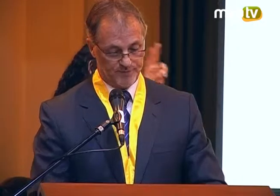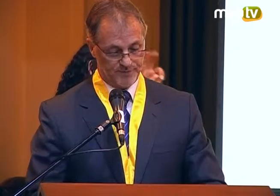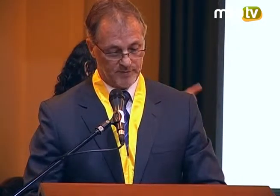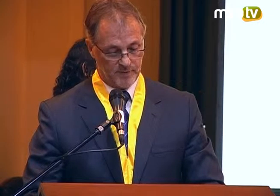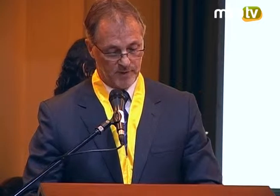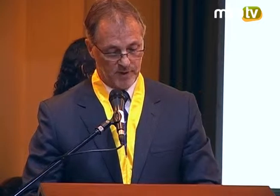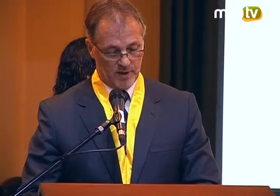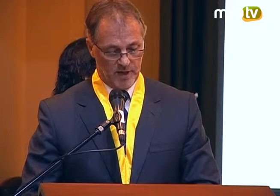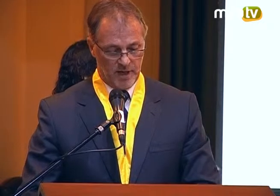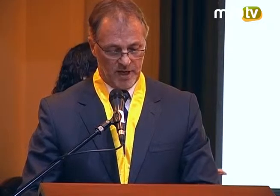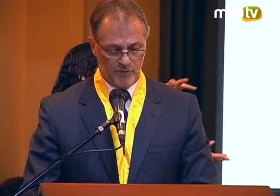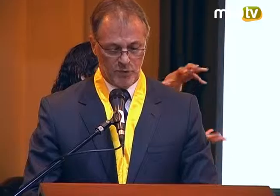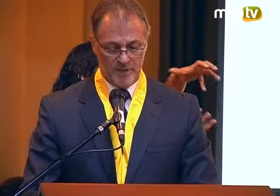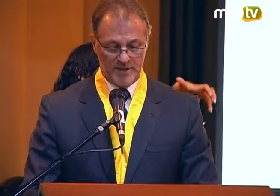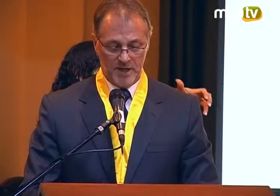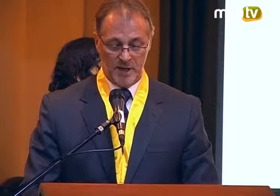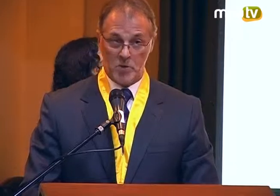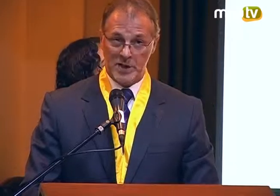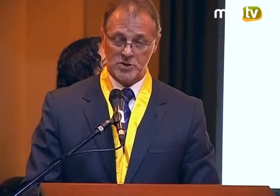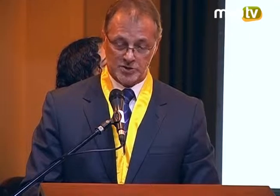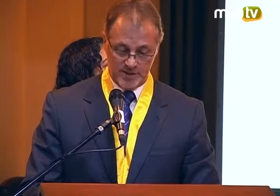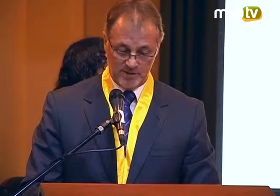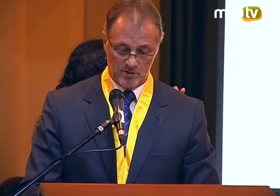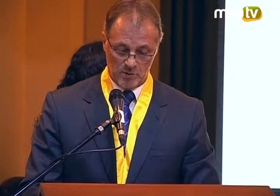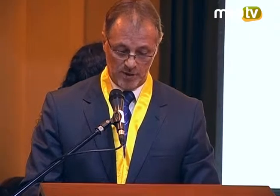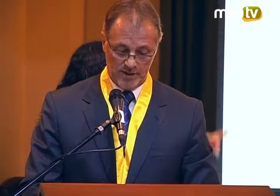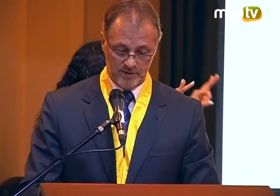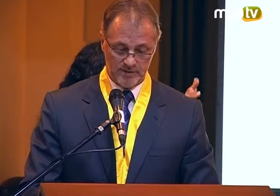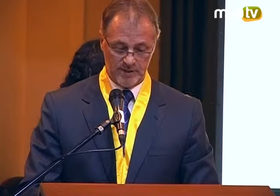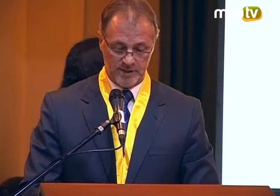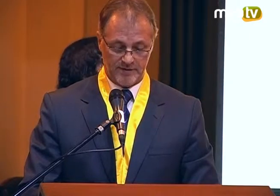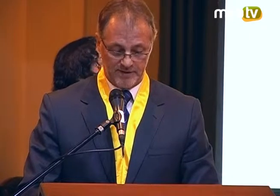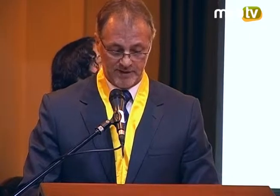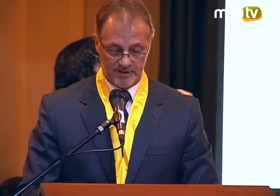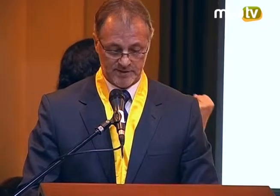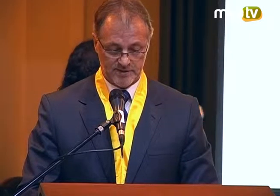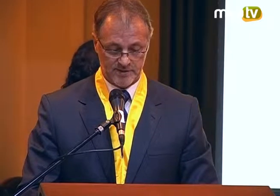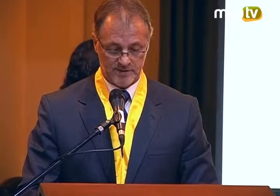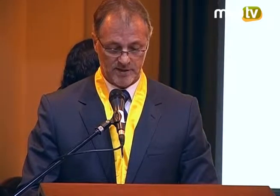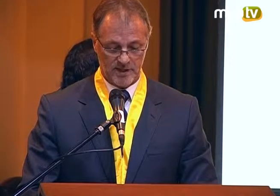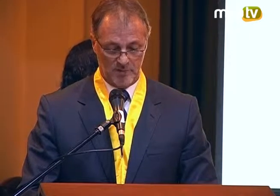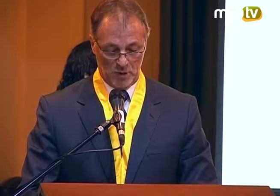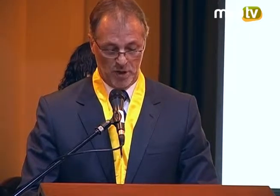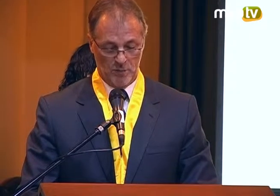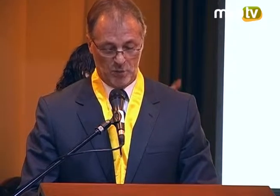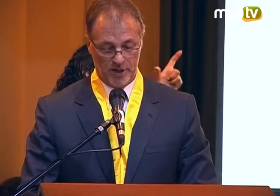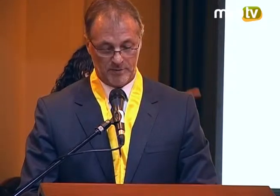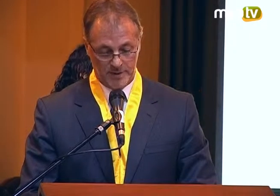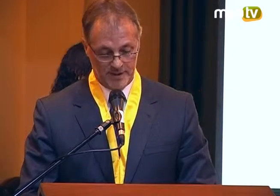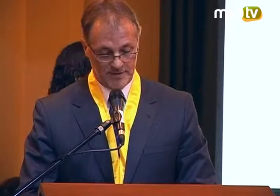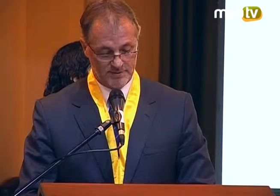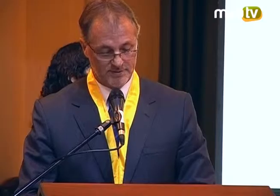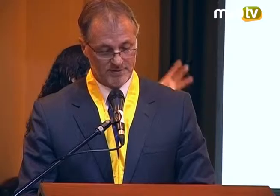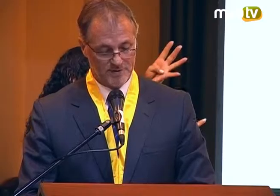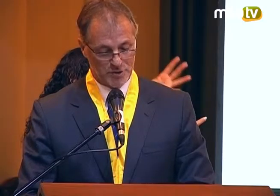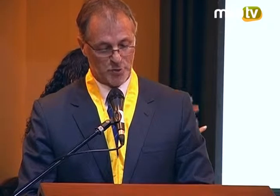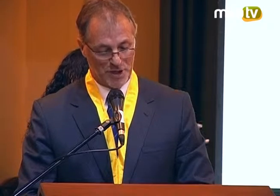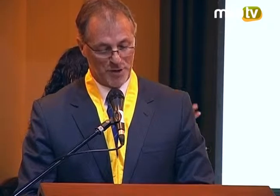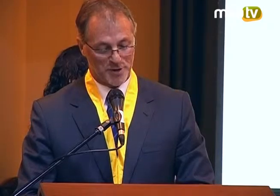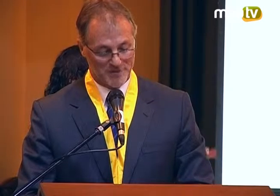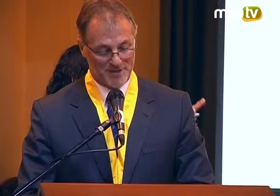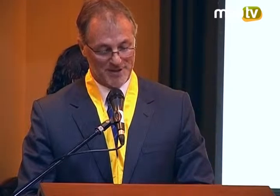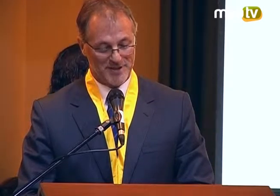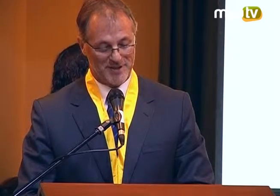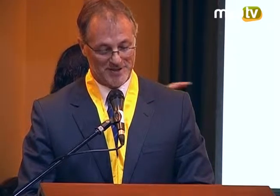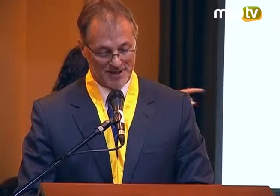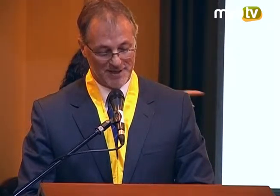conjunto. Es fundamental para una sociedad, como dije, tener referentes. Y Manuel Pulgar Vidal es un